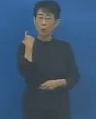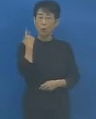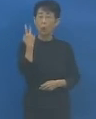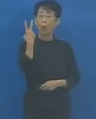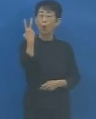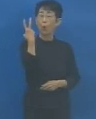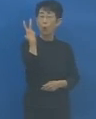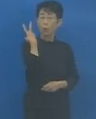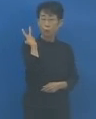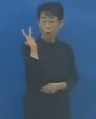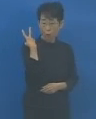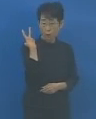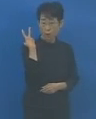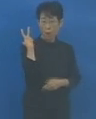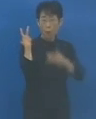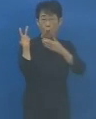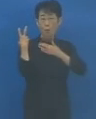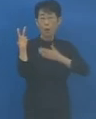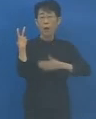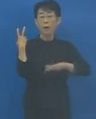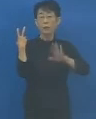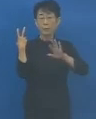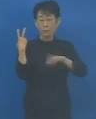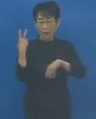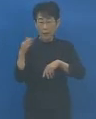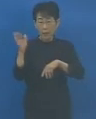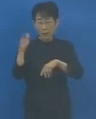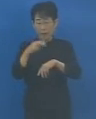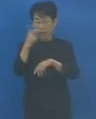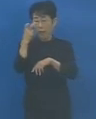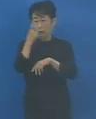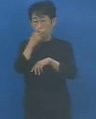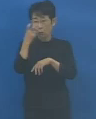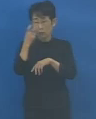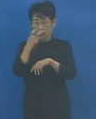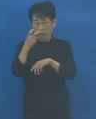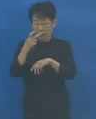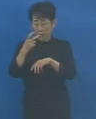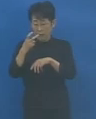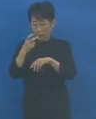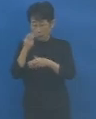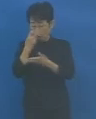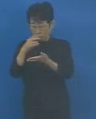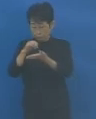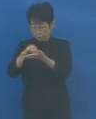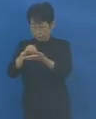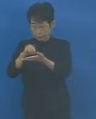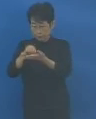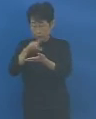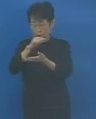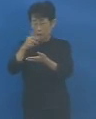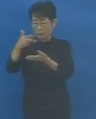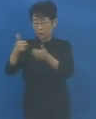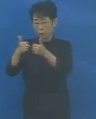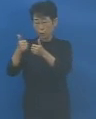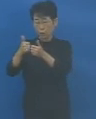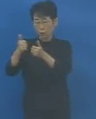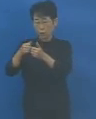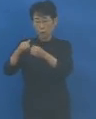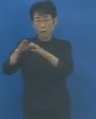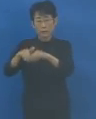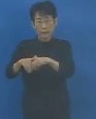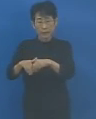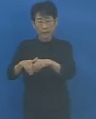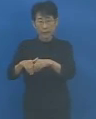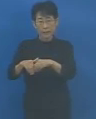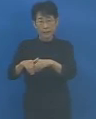といの分かったところから調査をして、で我々鳥取市とも協議をしながら、我々も検査の方で協力